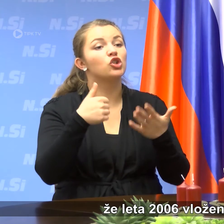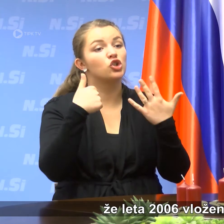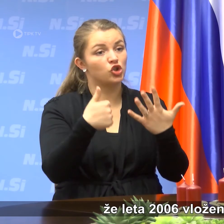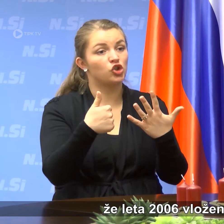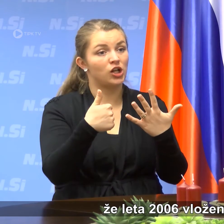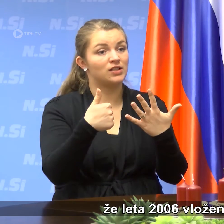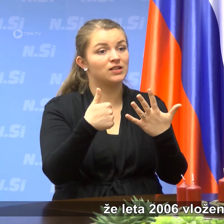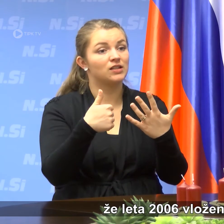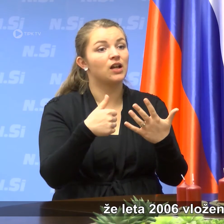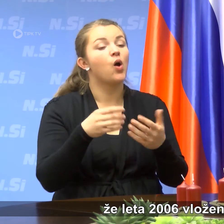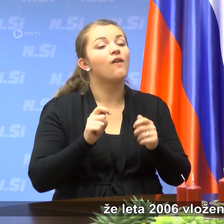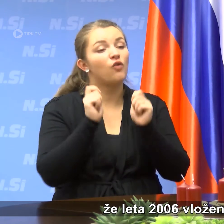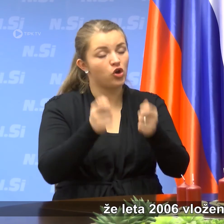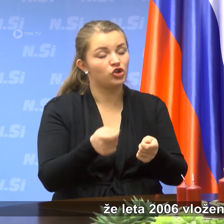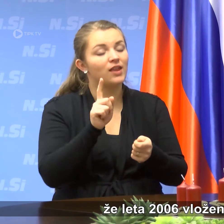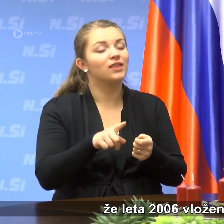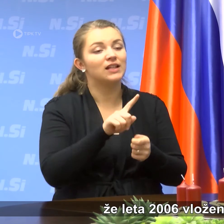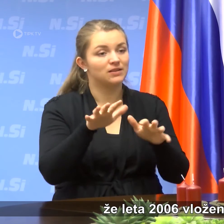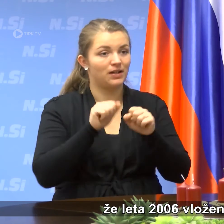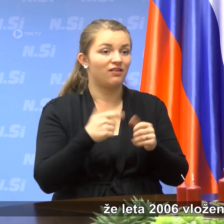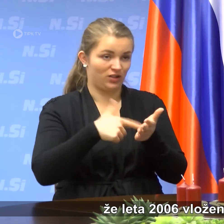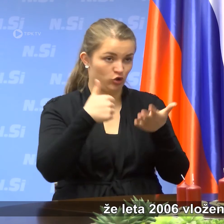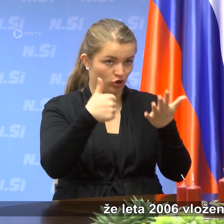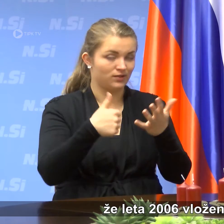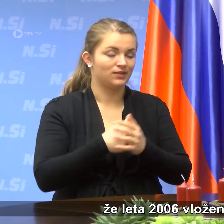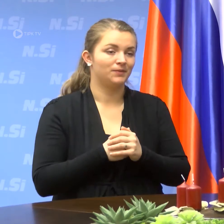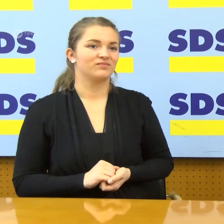vložen in sprejet. 2006.